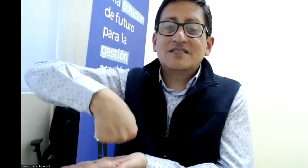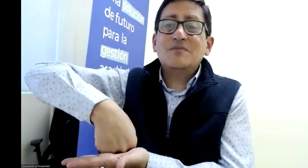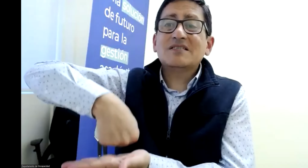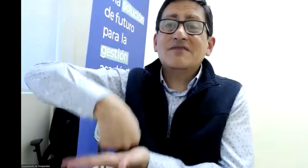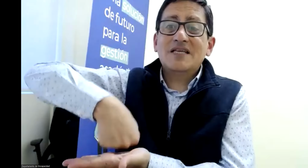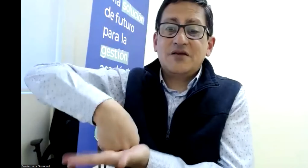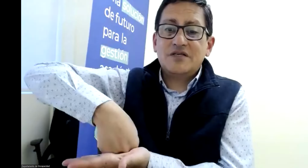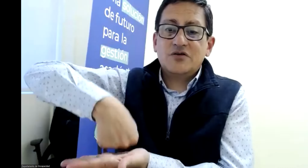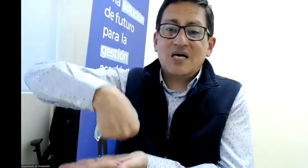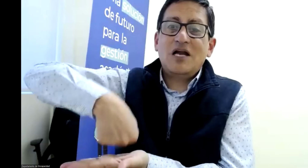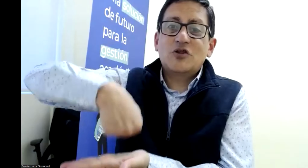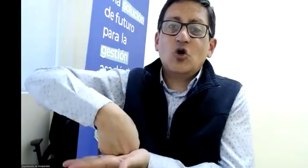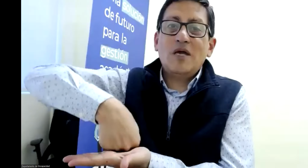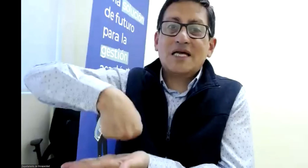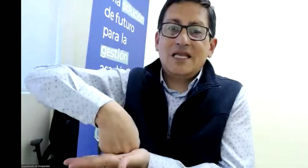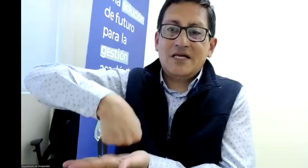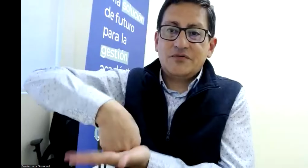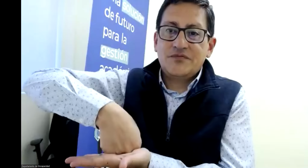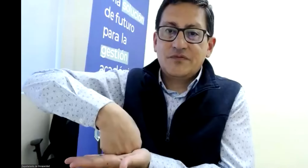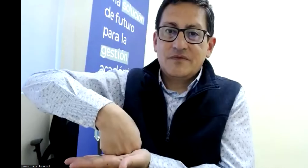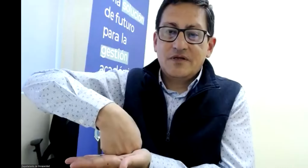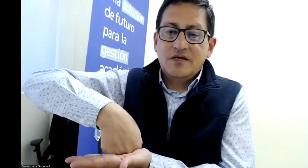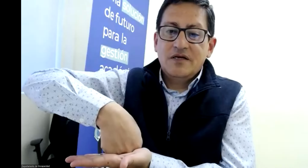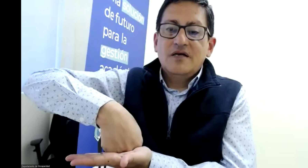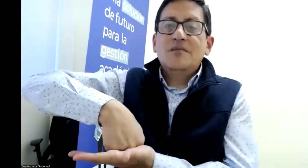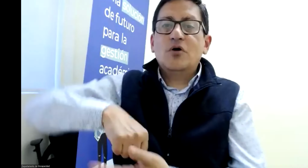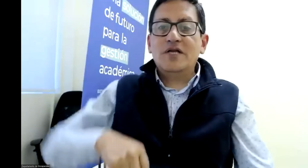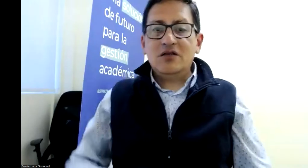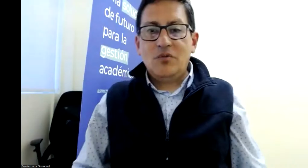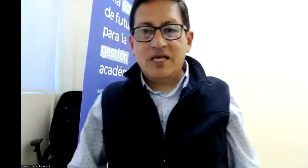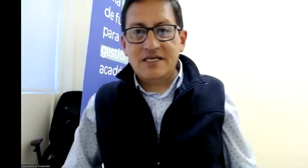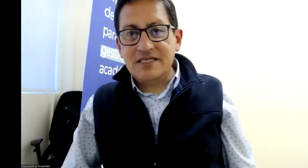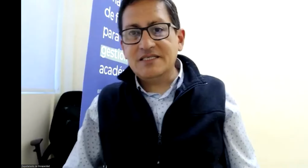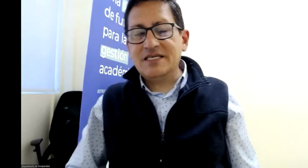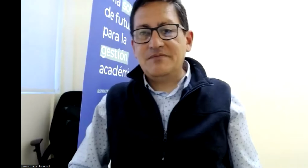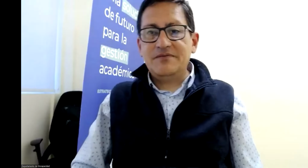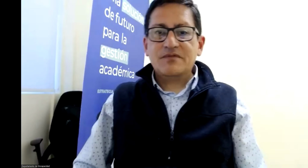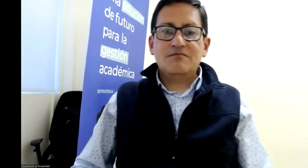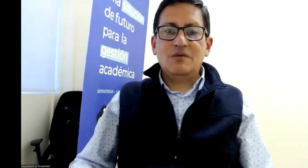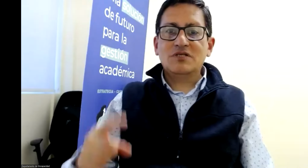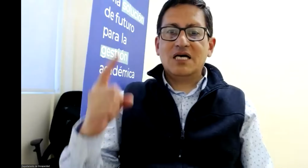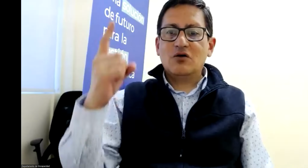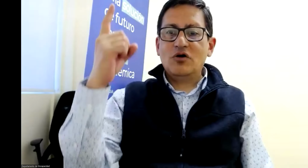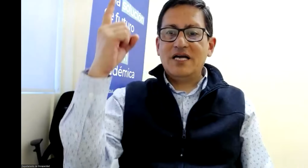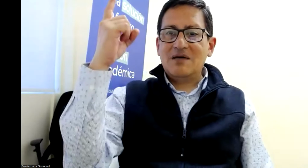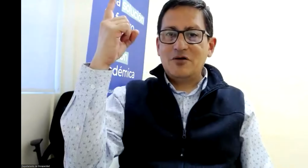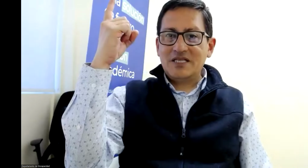diciembre es el fin de año ¿cierto? llegamos al tope del calendario por lo tanto para decir diciembre vamos a colocar la mano